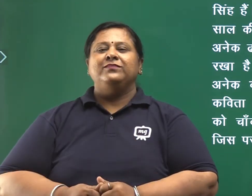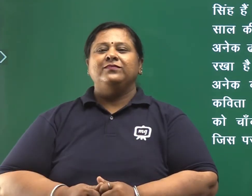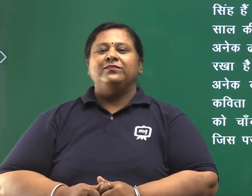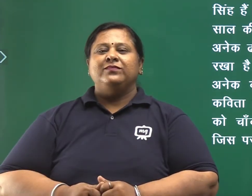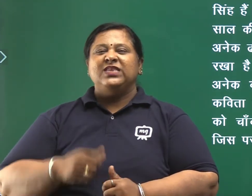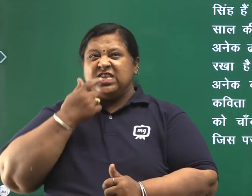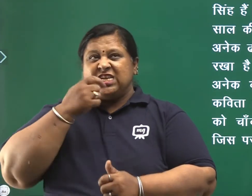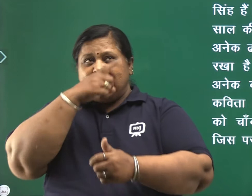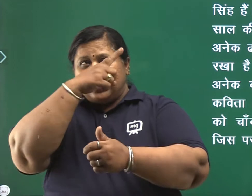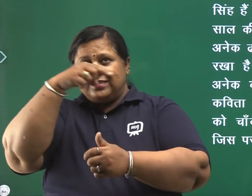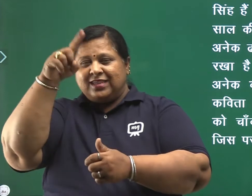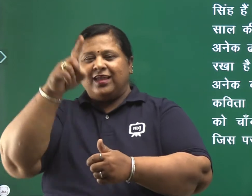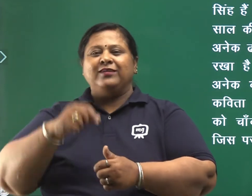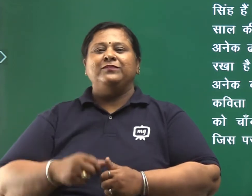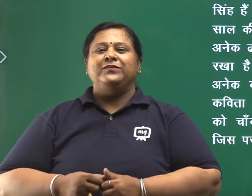चांद से